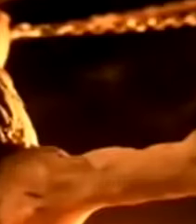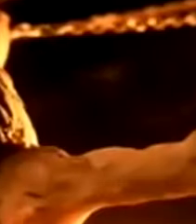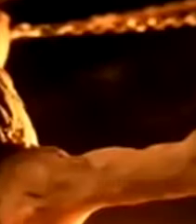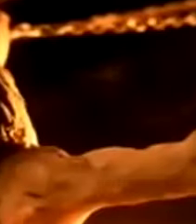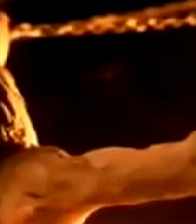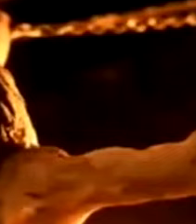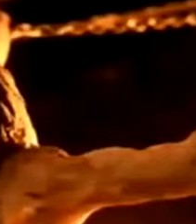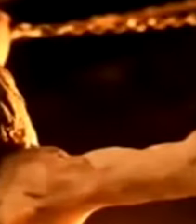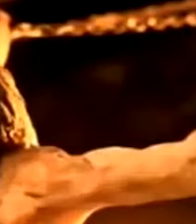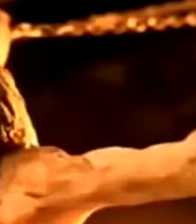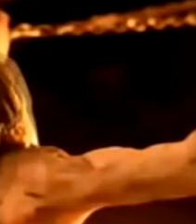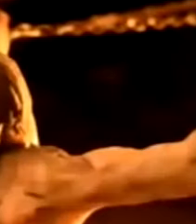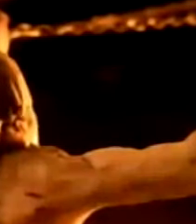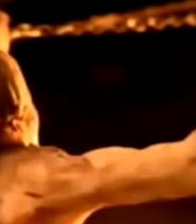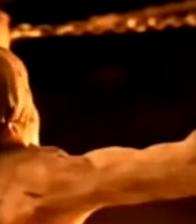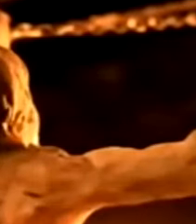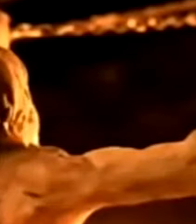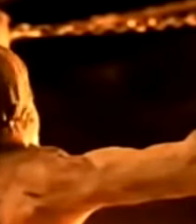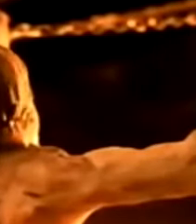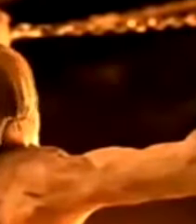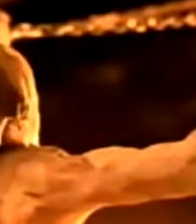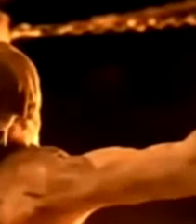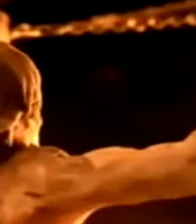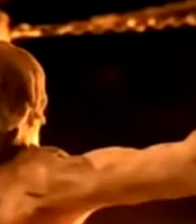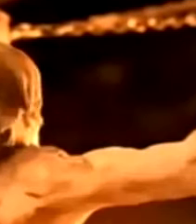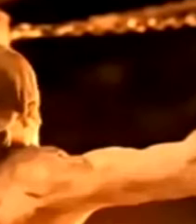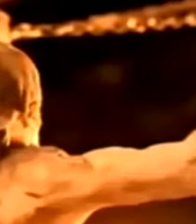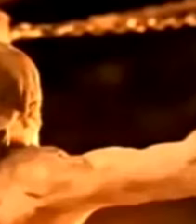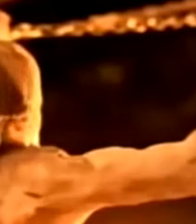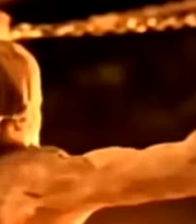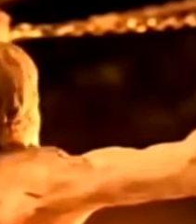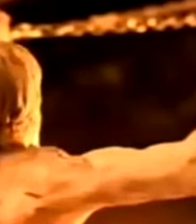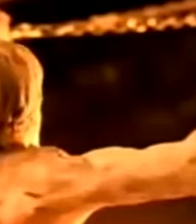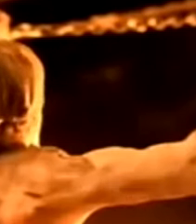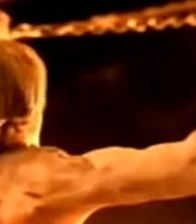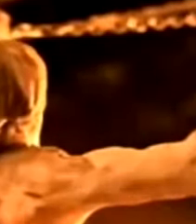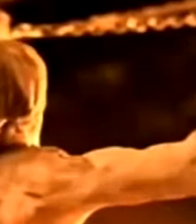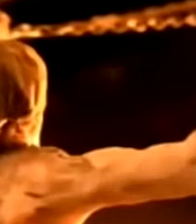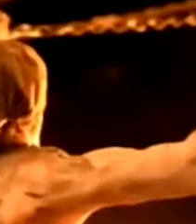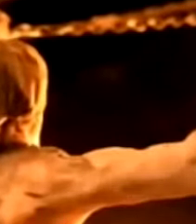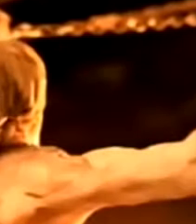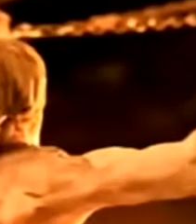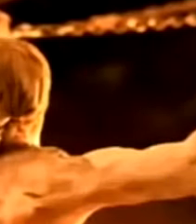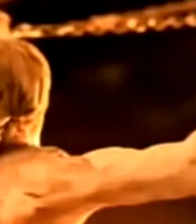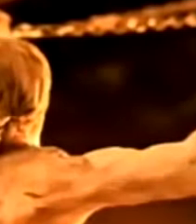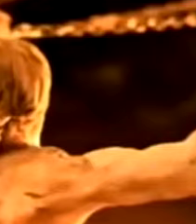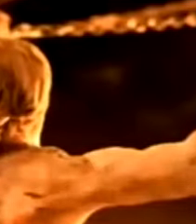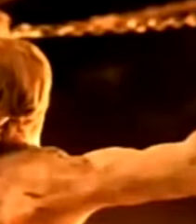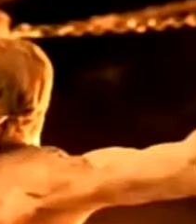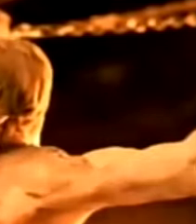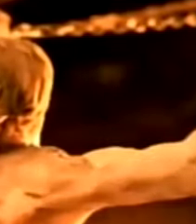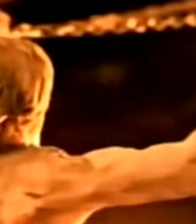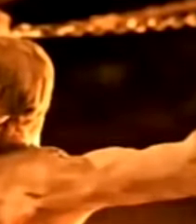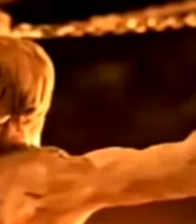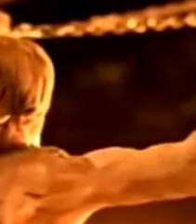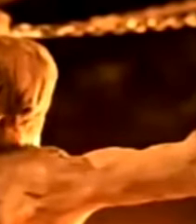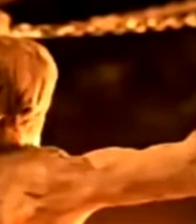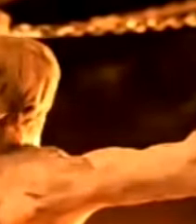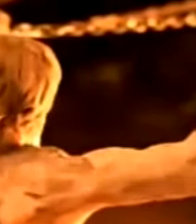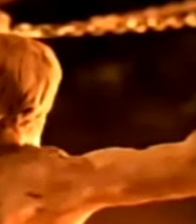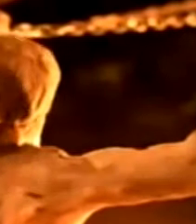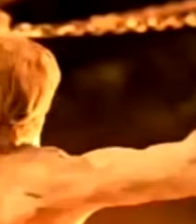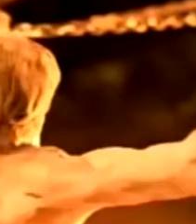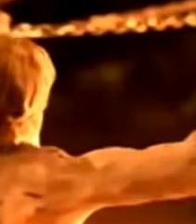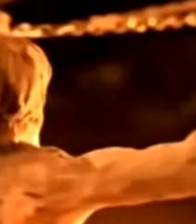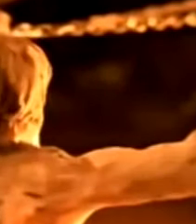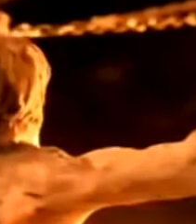os prisioneiros não conseguem reconhecer o seu próprio amigo. Ele se parece como todas